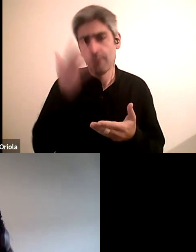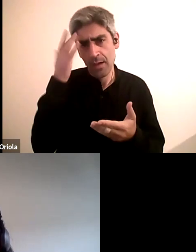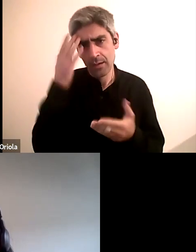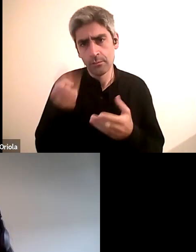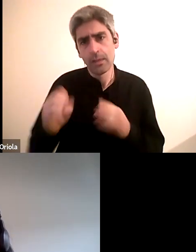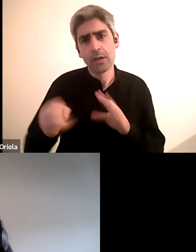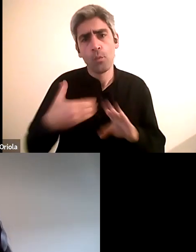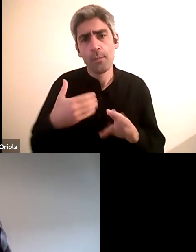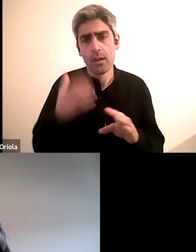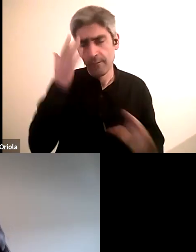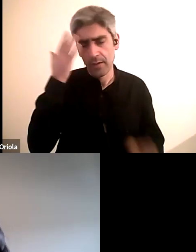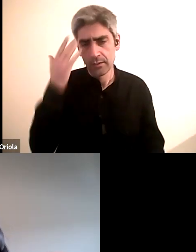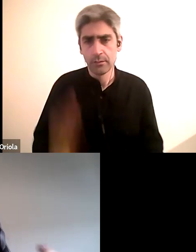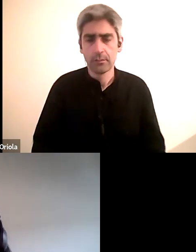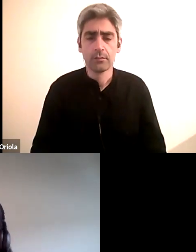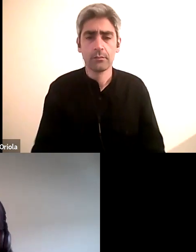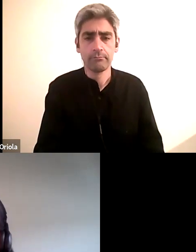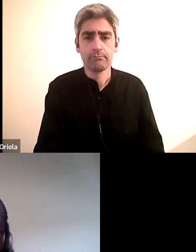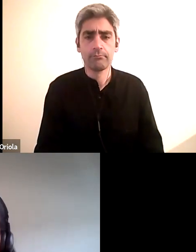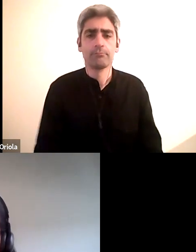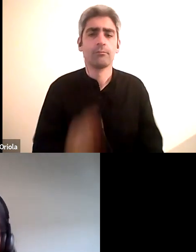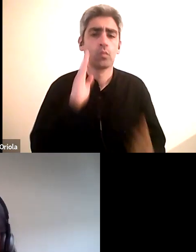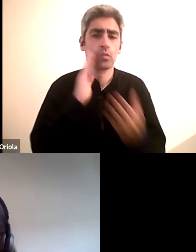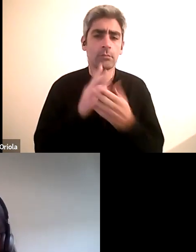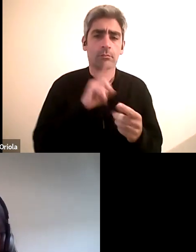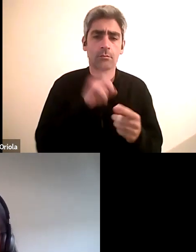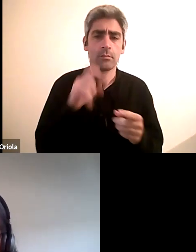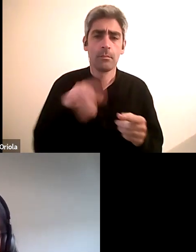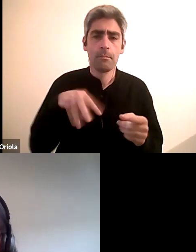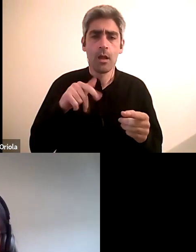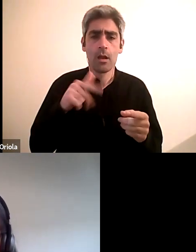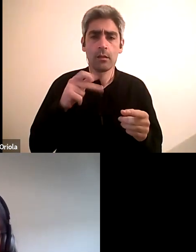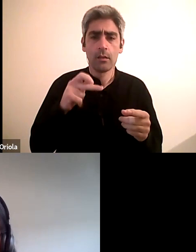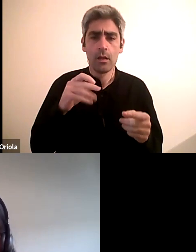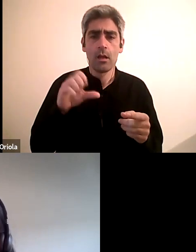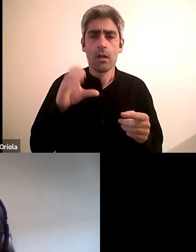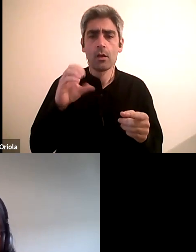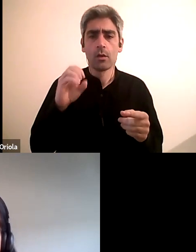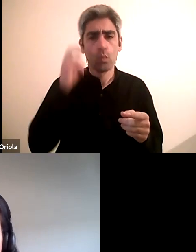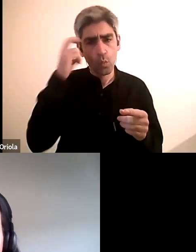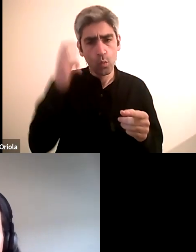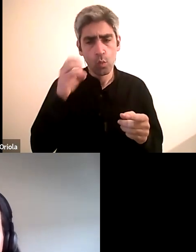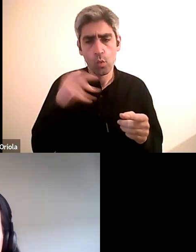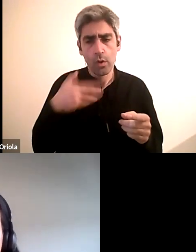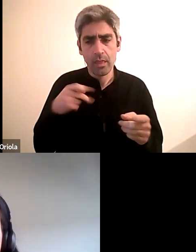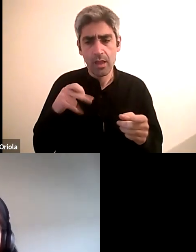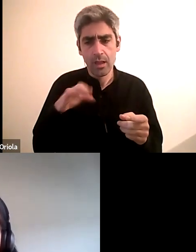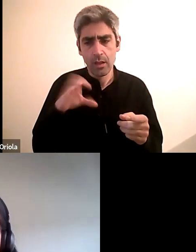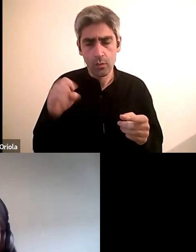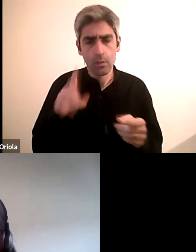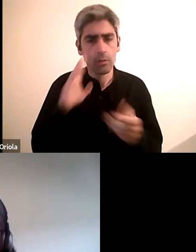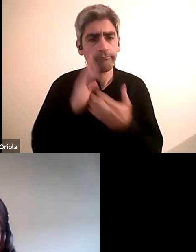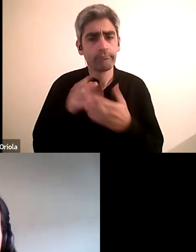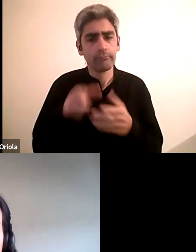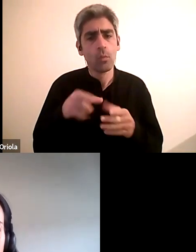recuperado. Vou colocar uma última questão, da Marta Cordeiro. No atual contexto de teletrabalho, existe